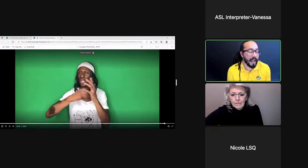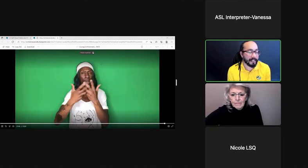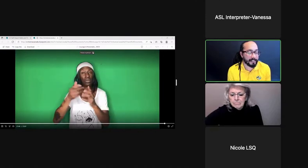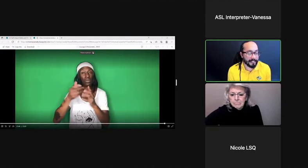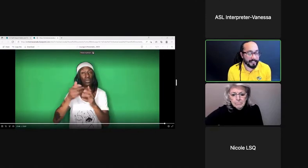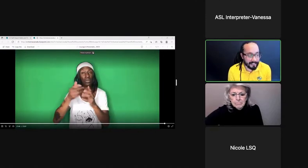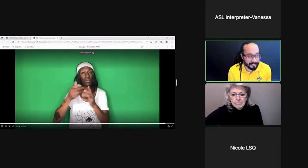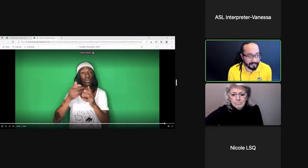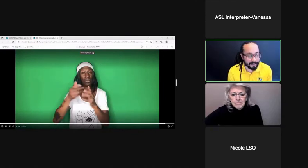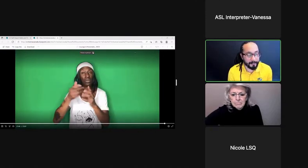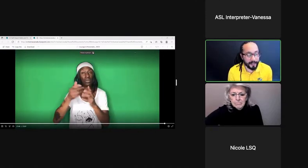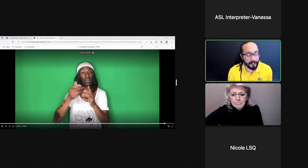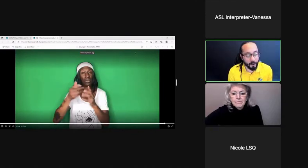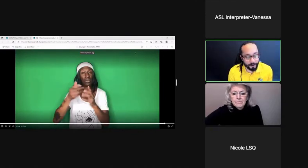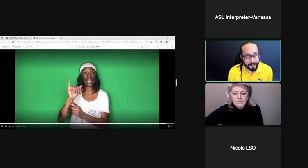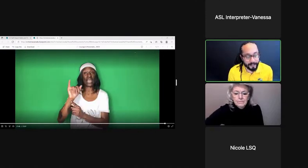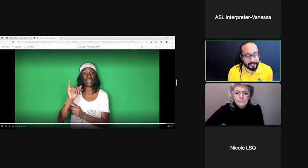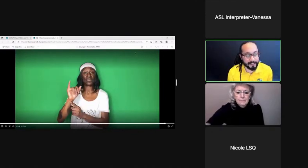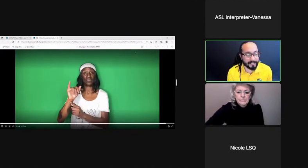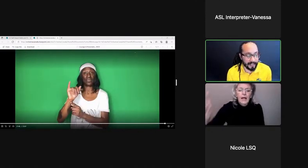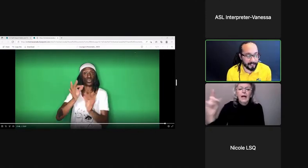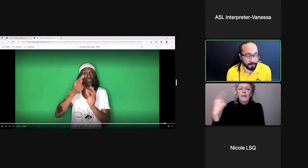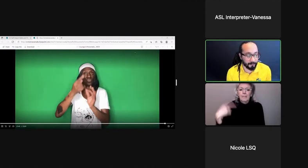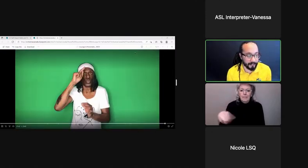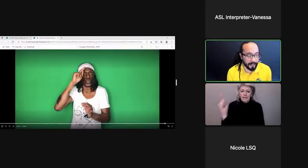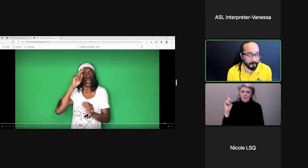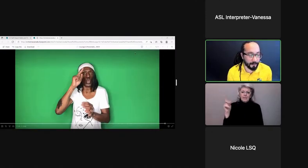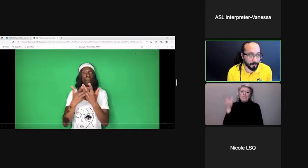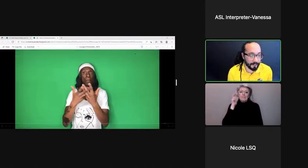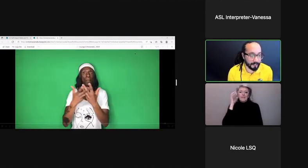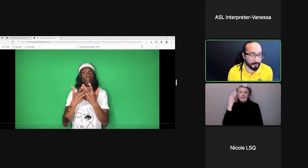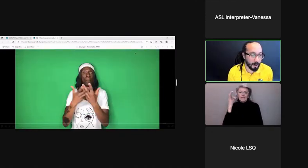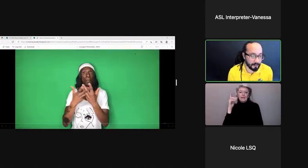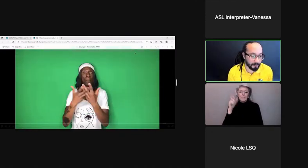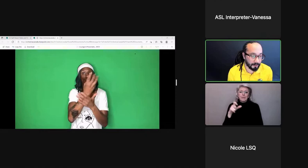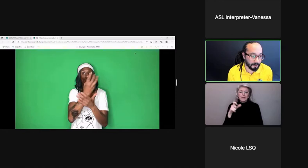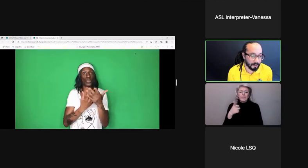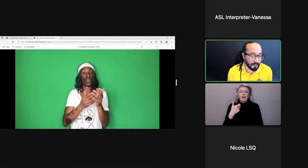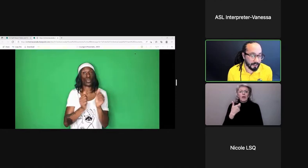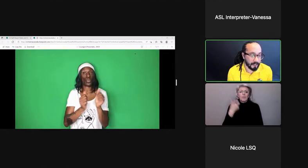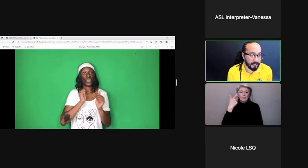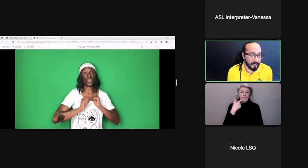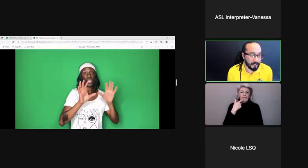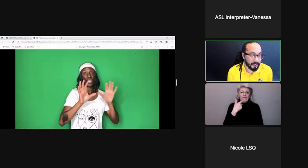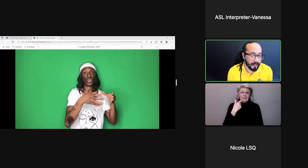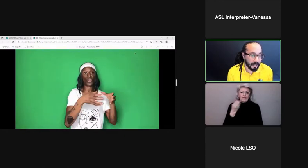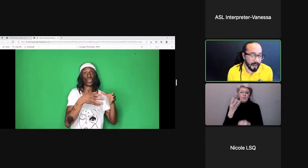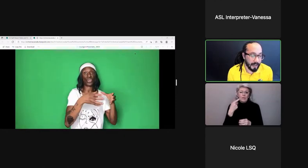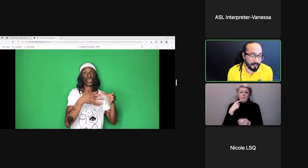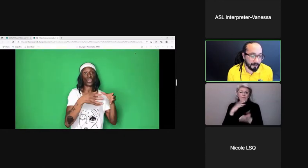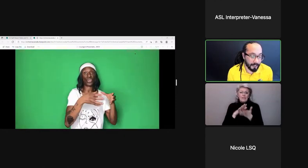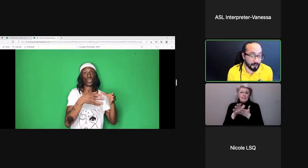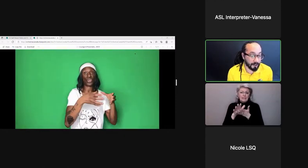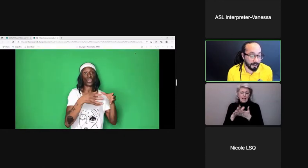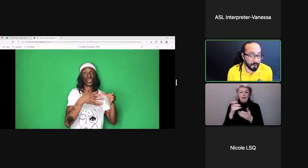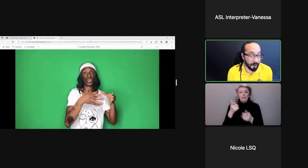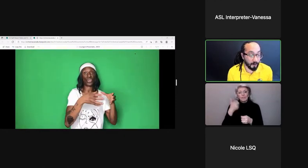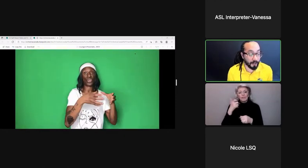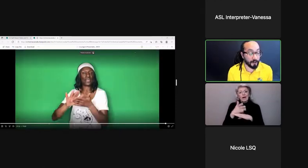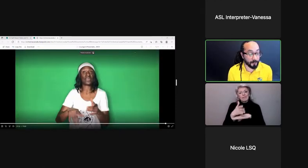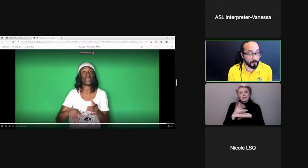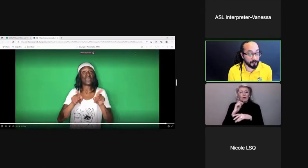S'assurer qu'il y a, le rendre le facilité pour que ça soit le plus accessible pour la